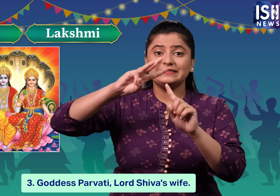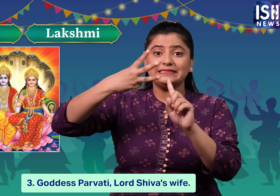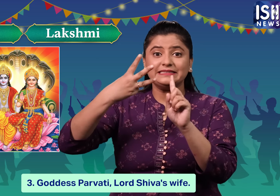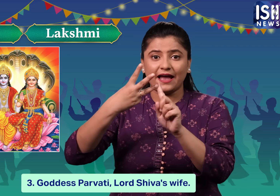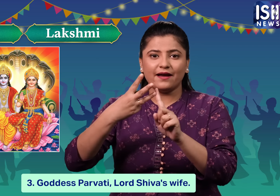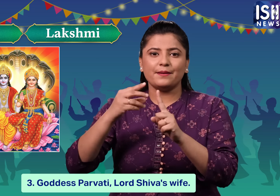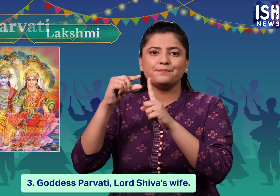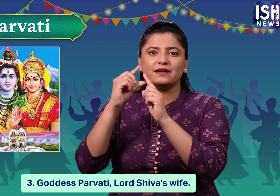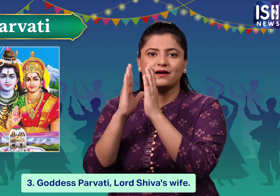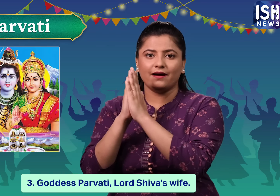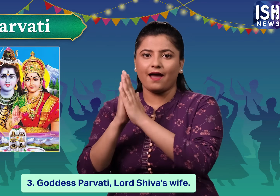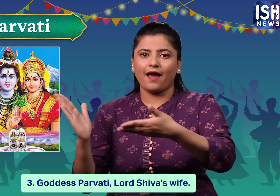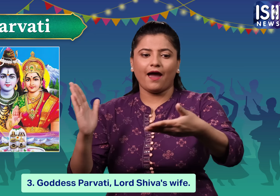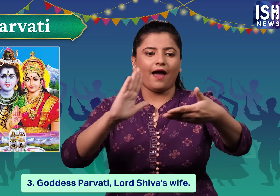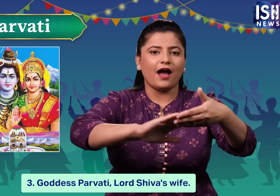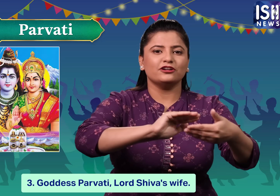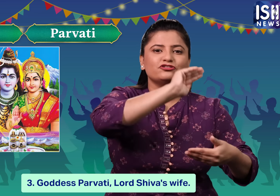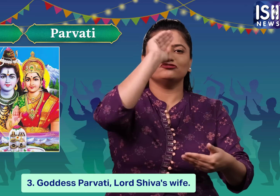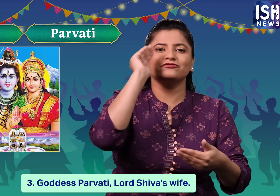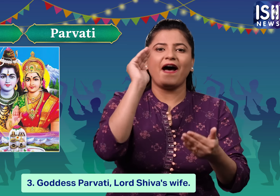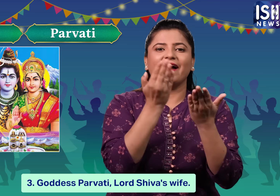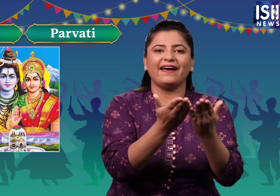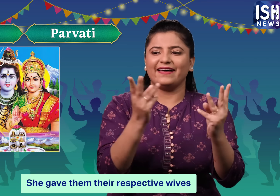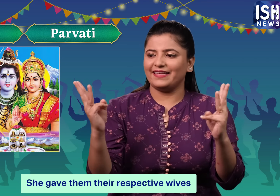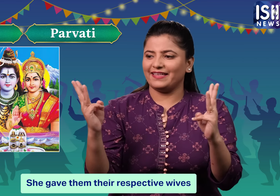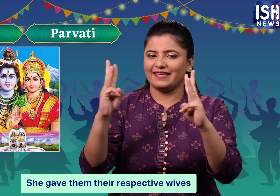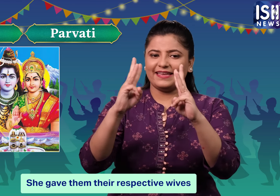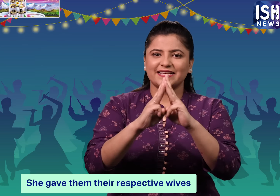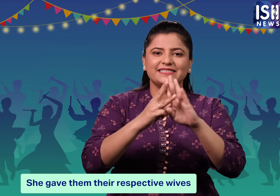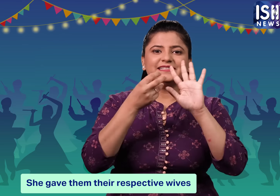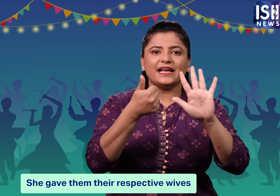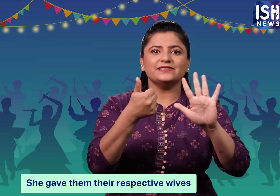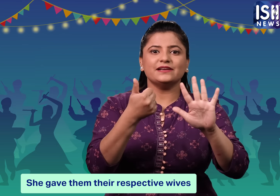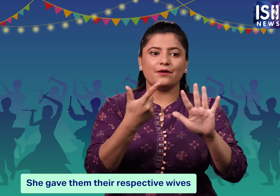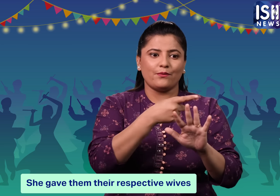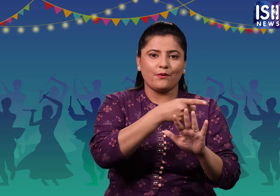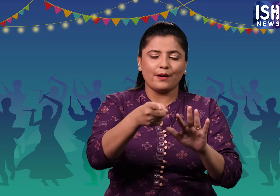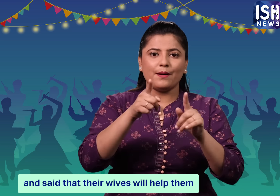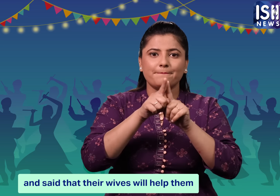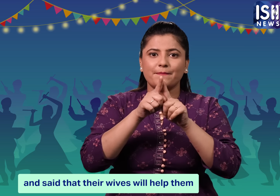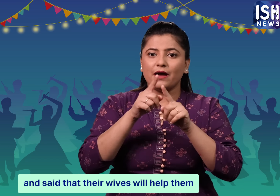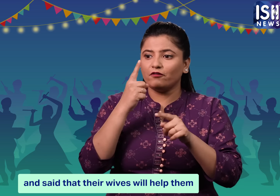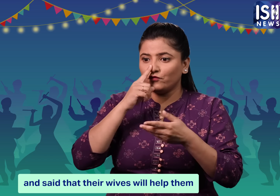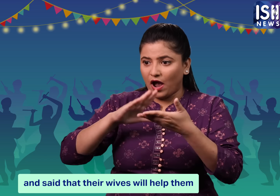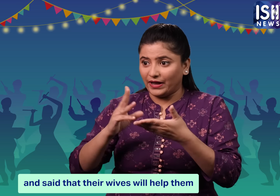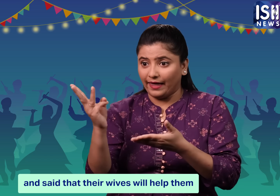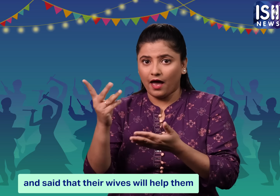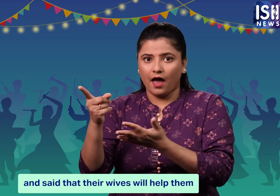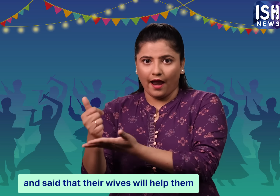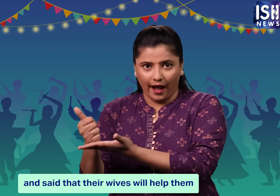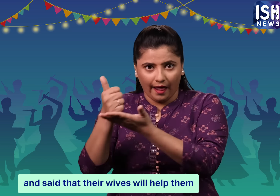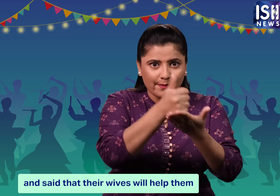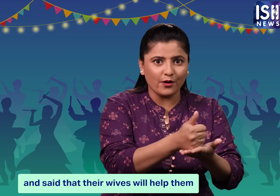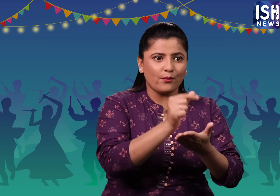और देवी पार्वती भगवान शिव की पत्नी। उन्होंने उन्हें अपनी अपनी पत्नियां दी और कहा कि उनकी पत्नियां